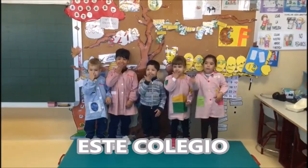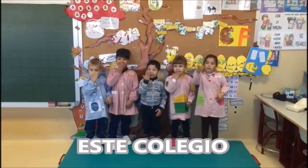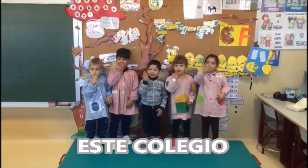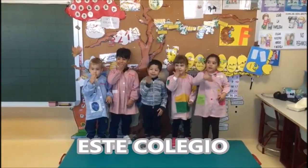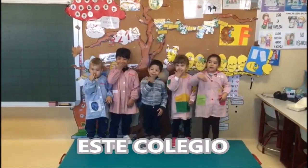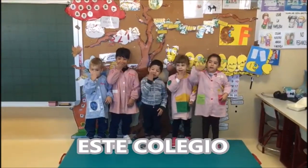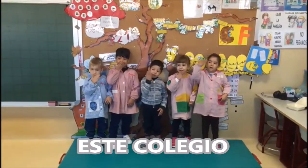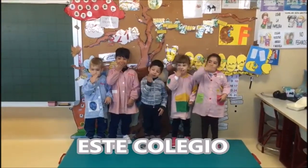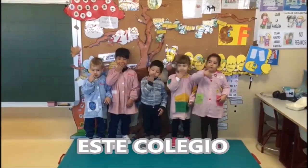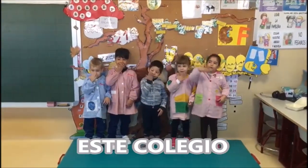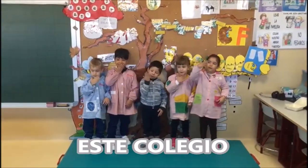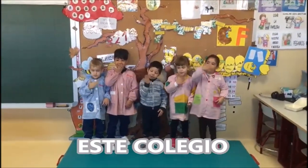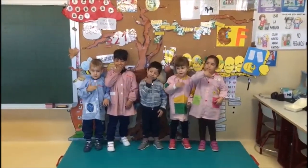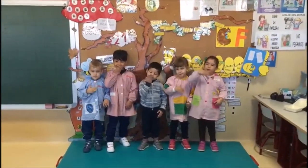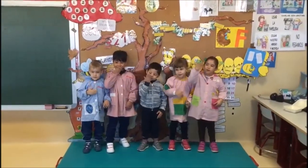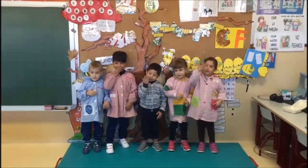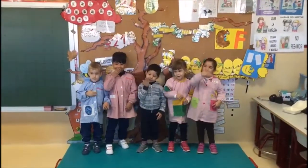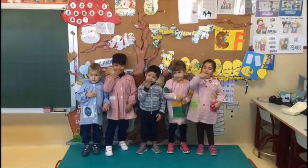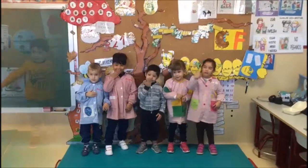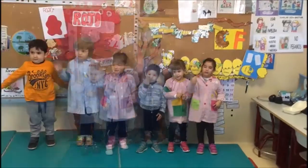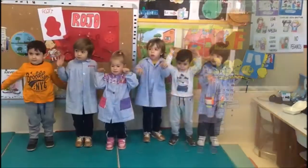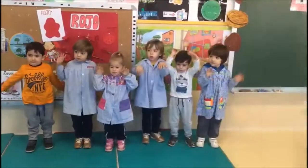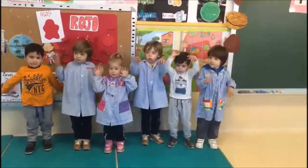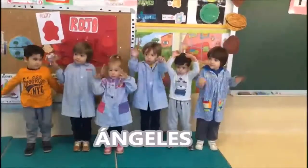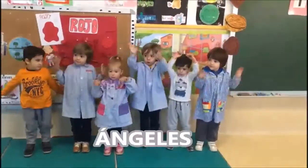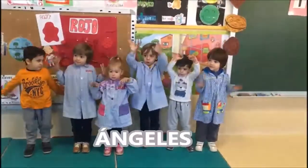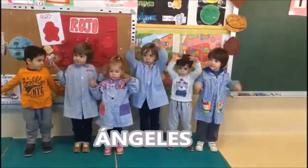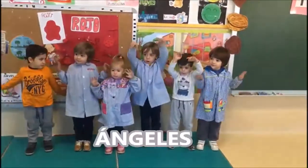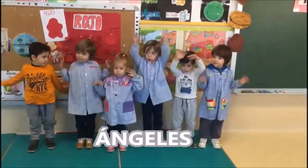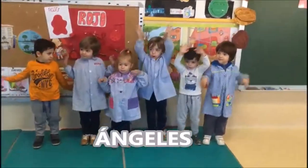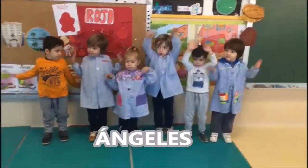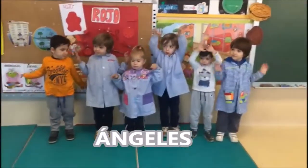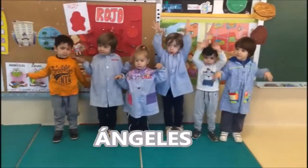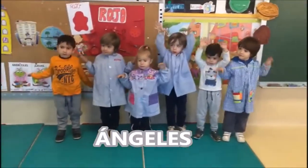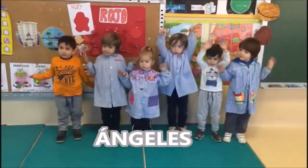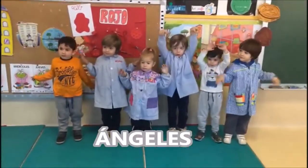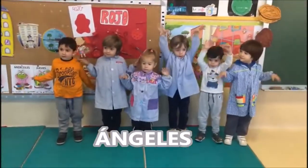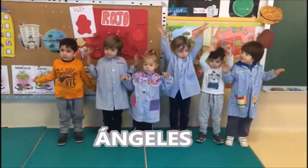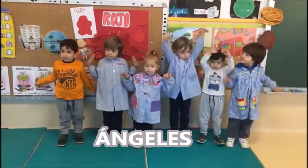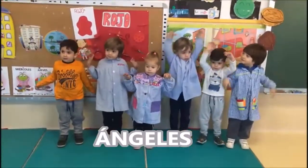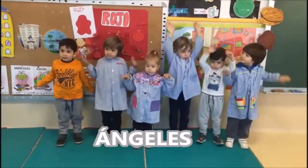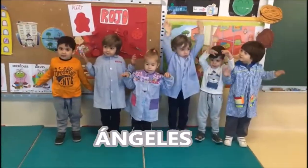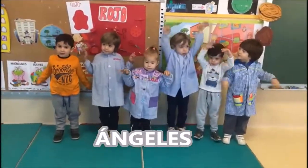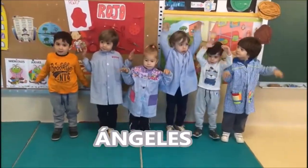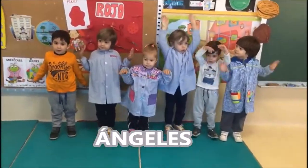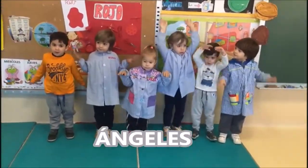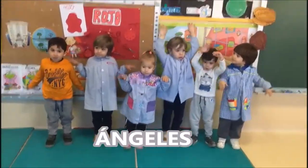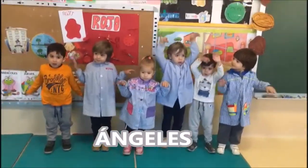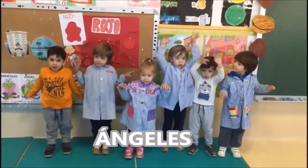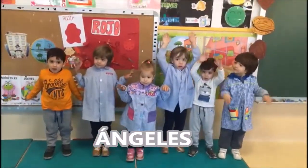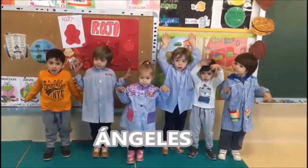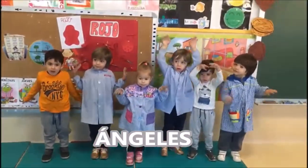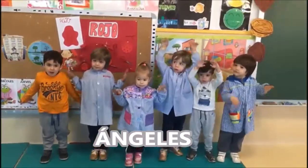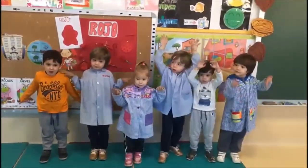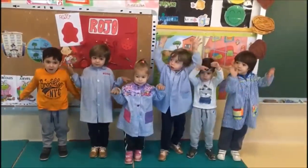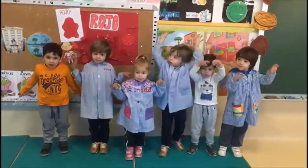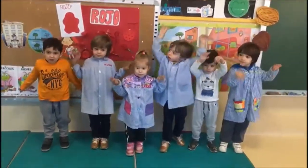fácil empezar. Sé que lo imposible se